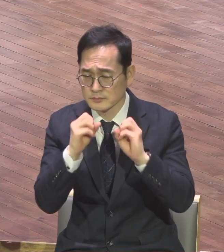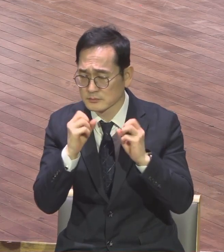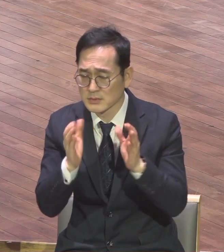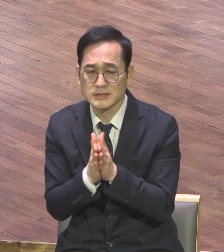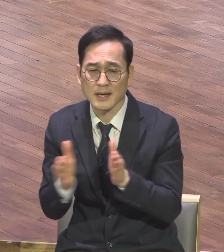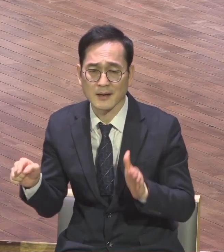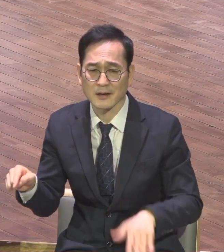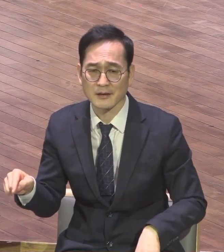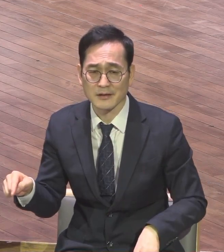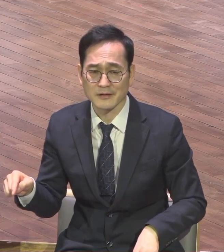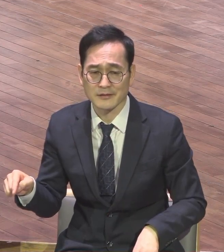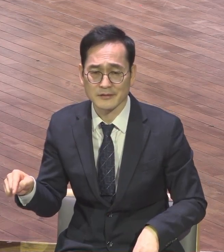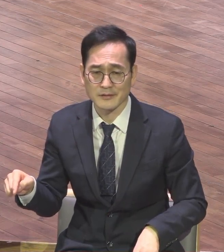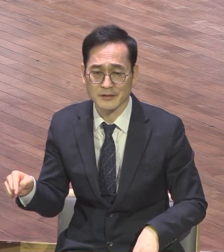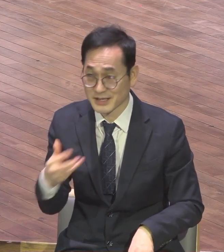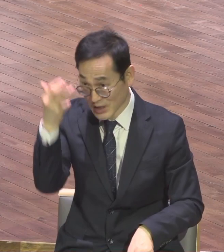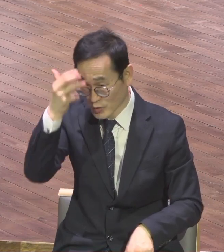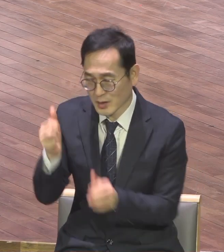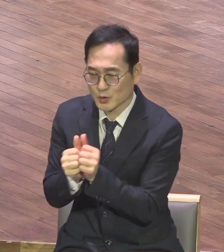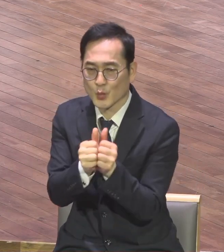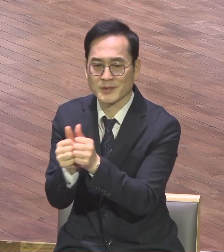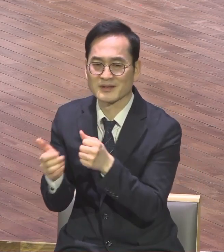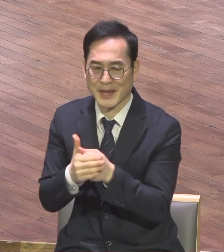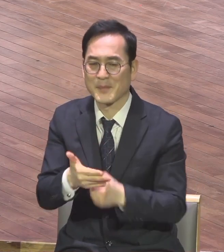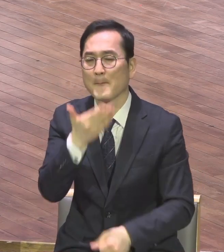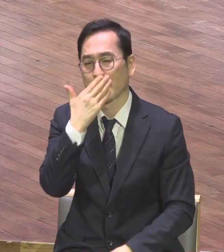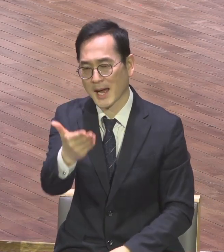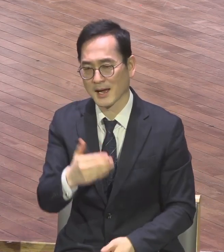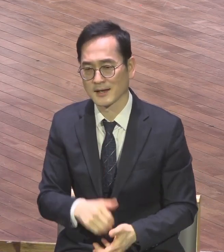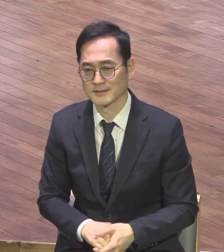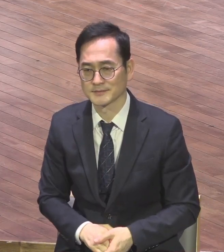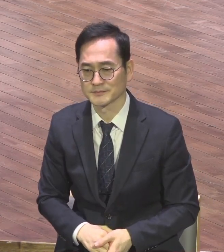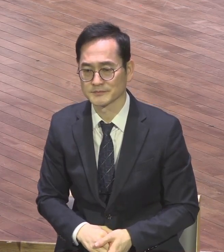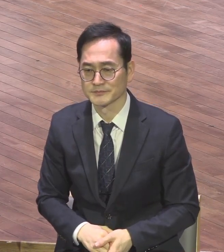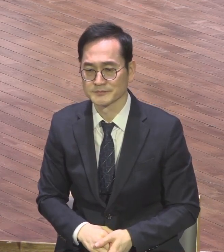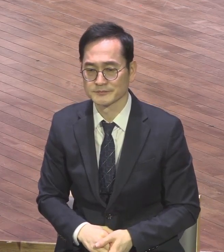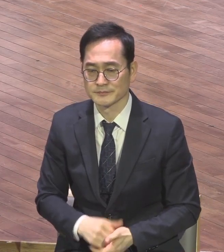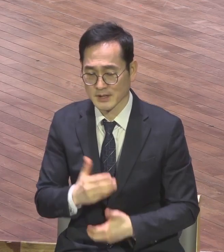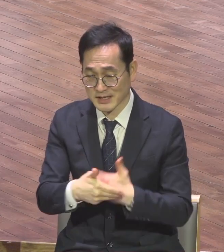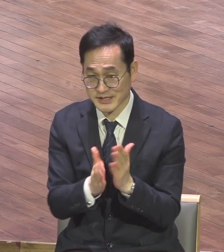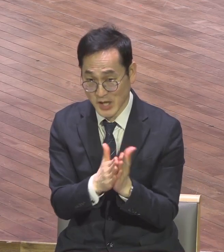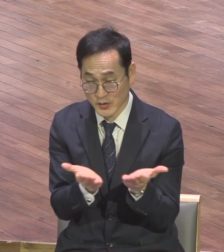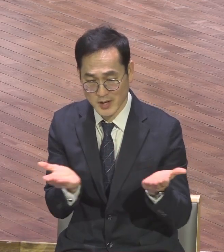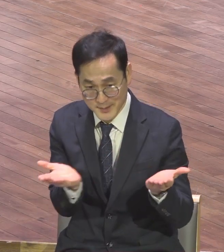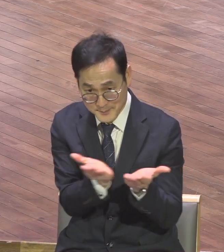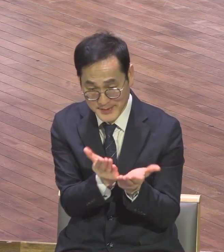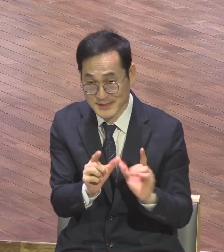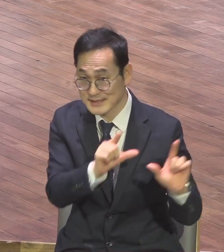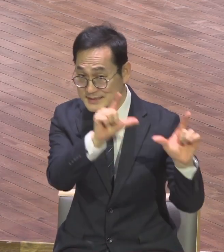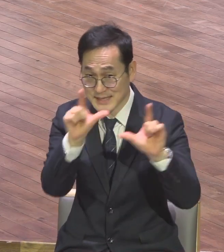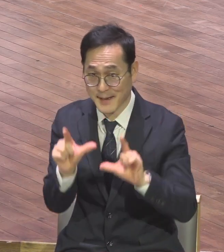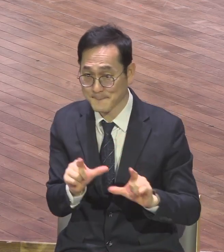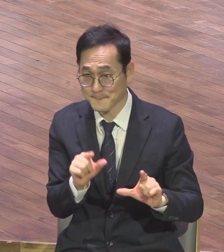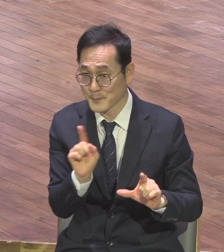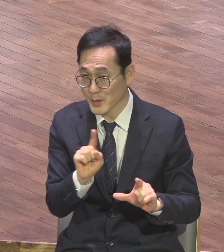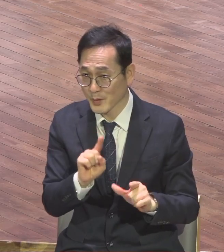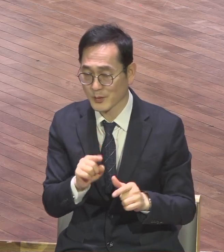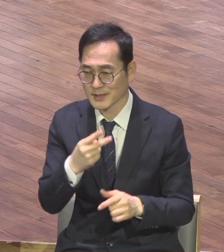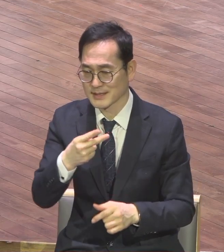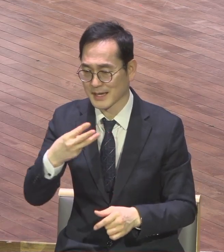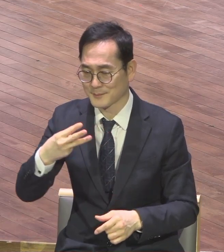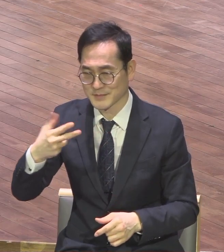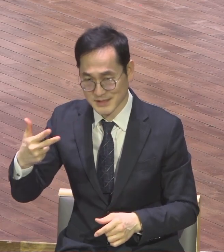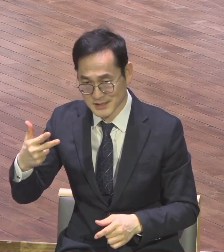우리가 믿기만 하면 돼. 그 마음만 가지면 돼. 그것이 성경적 삶이에요. 성경적 삶. 우리가 올해 237